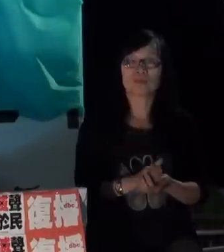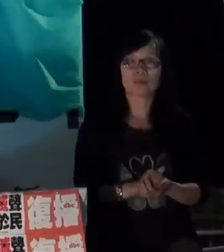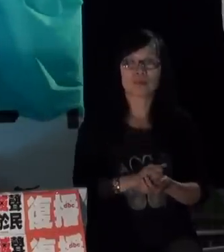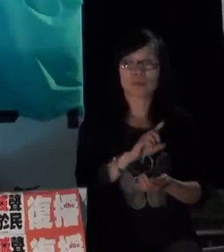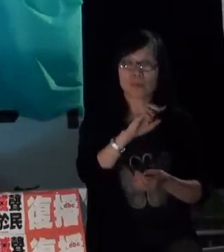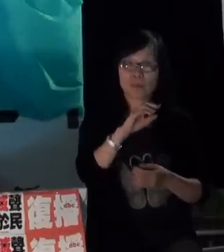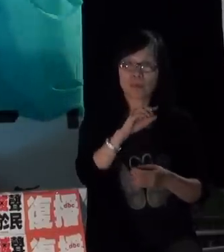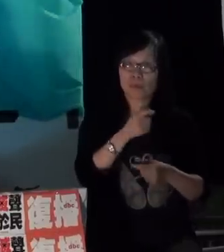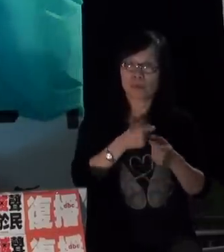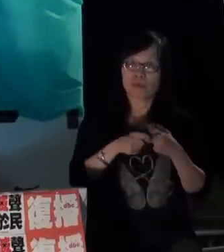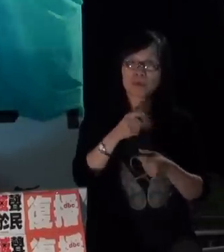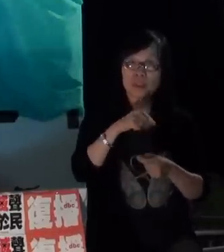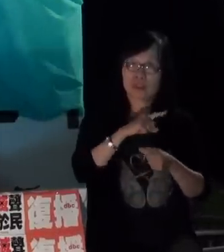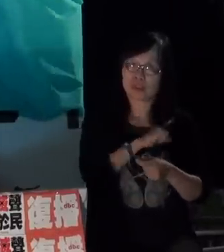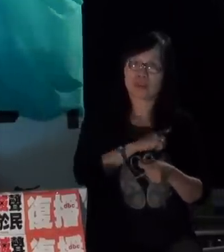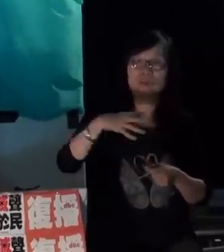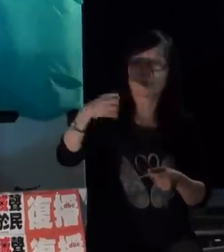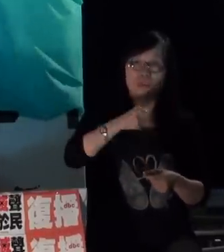你唯一嘅權力或者。